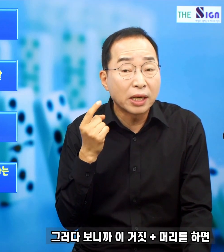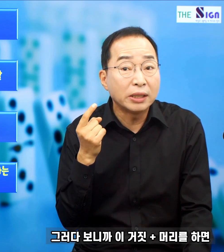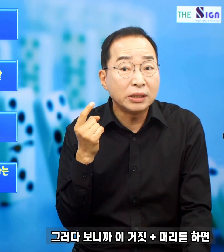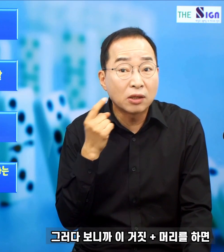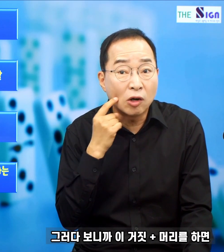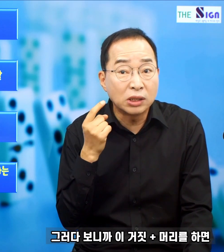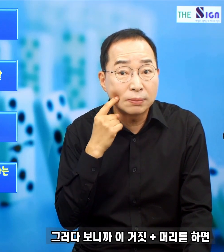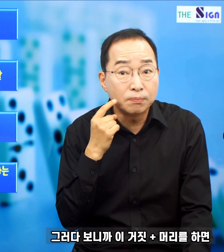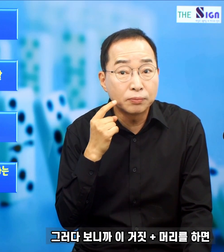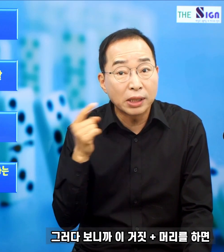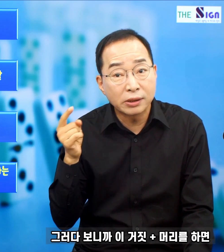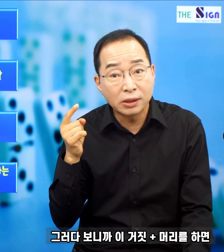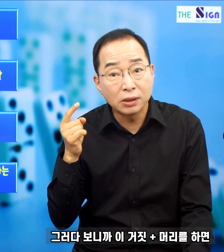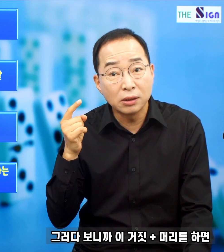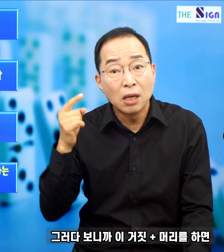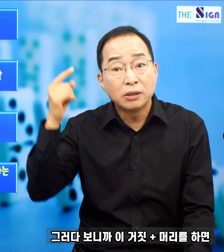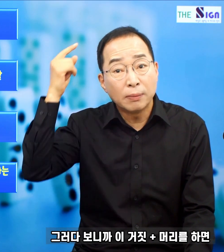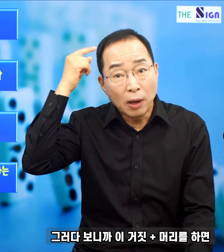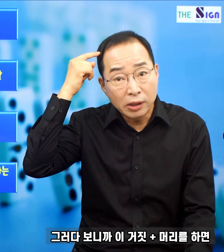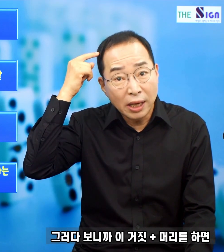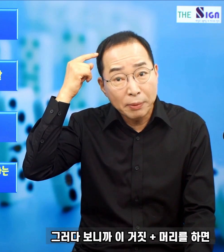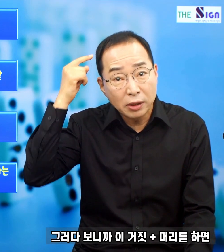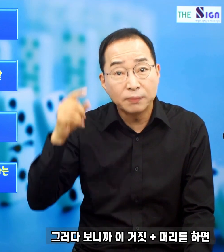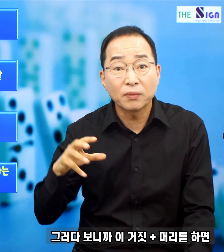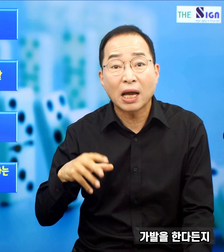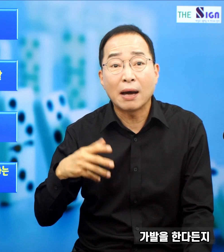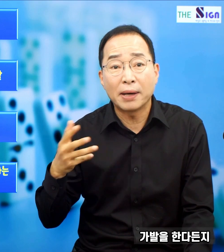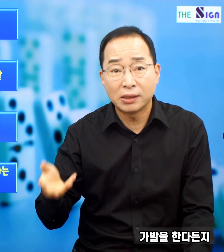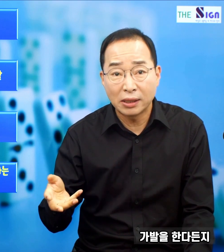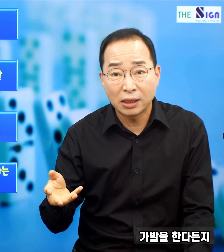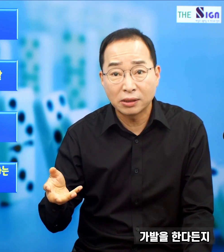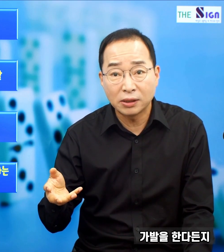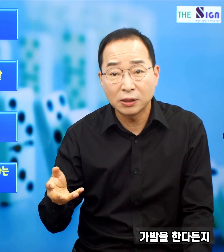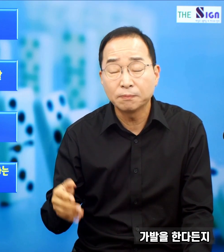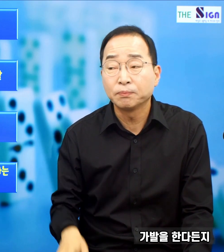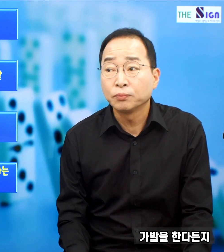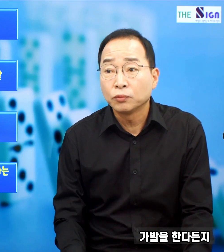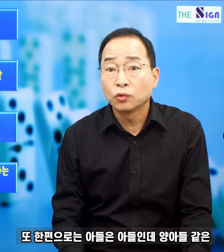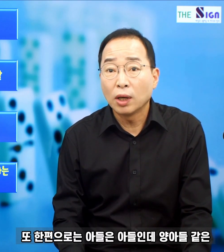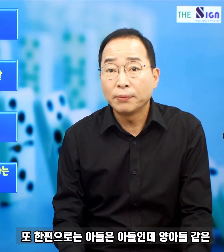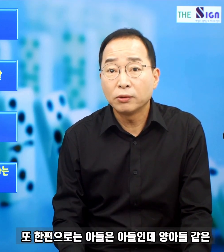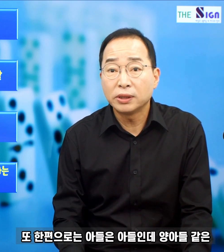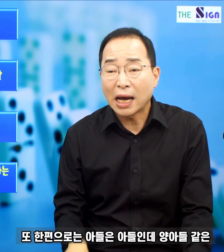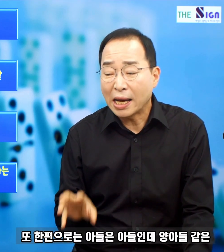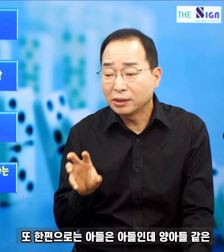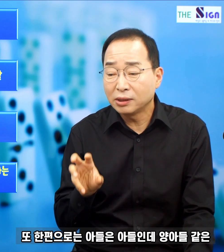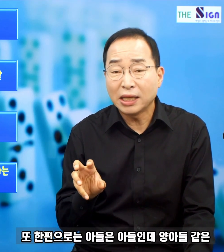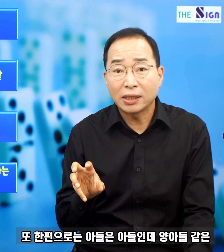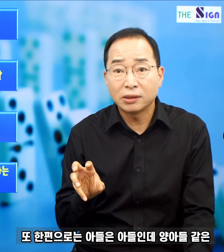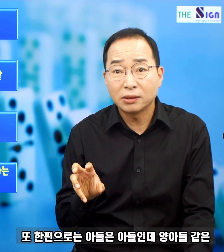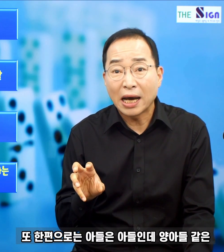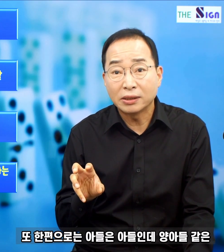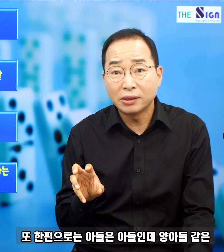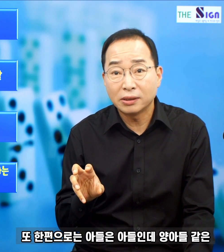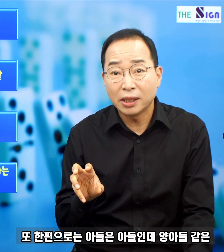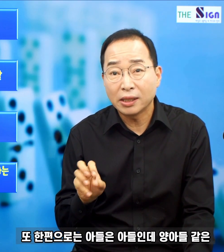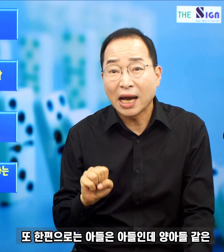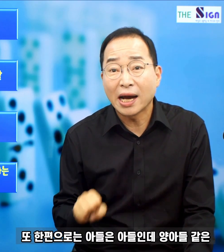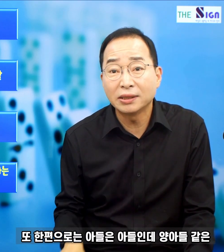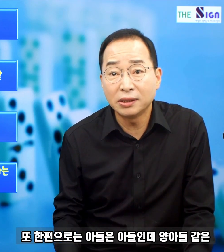이 거짓 플러스 이제 머리를 하면은 가발을 산다든지 또 한편은 이제 아들은 아들인데 양아들